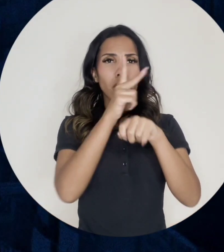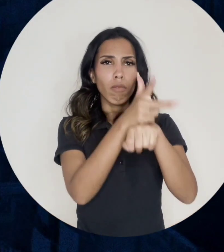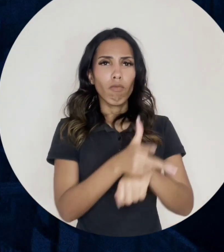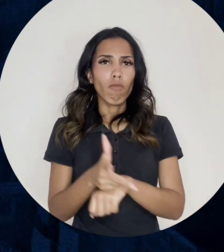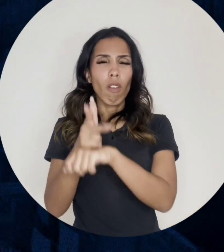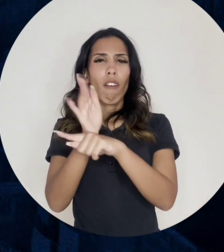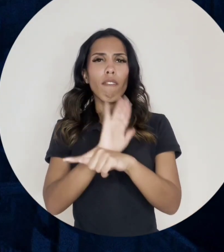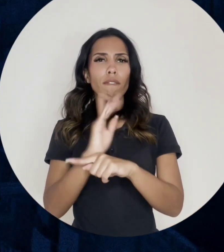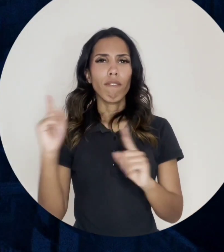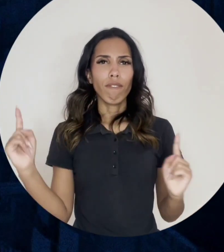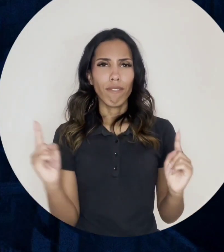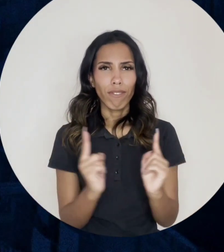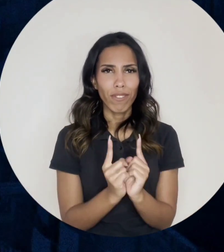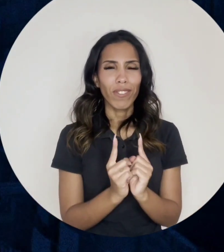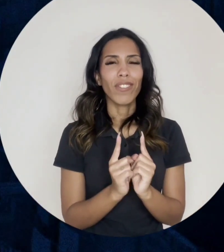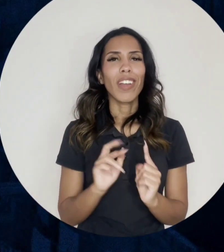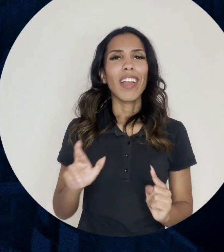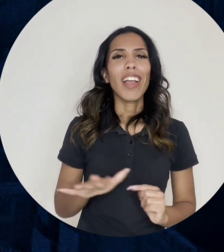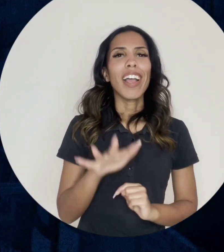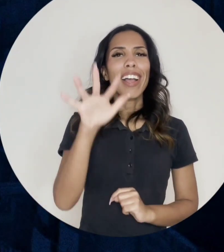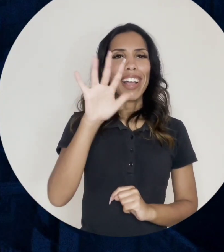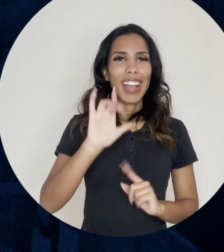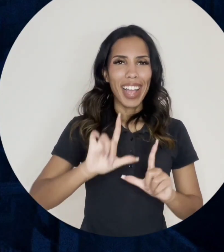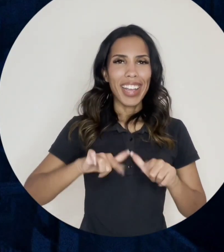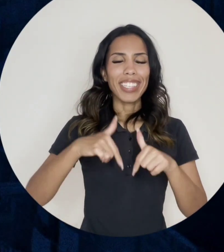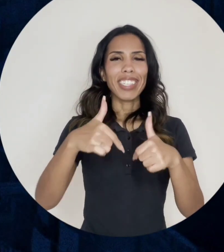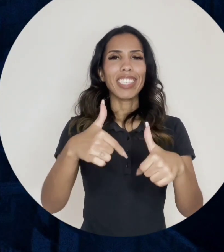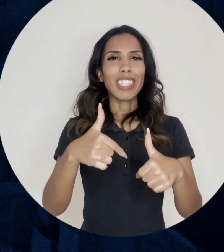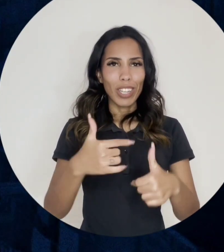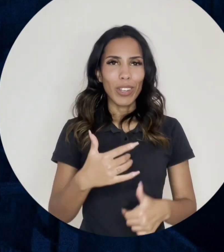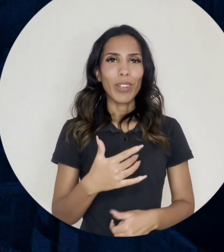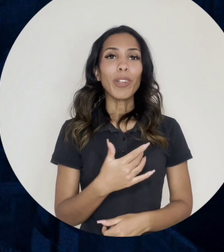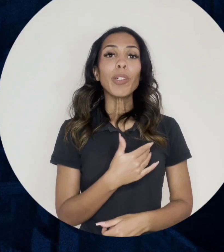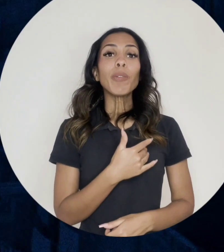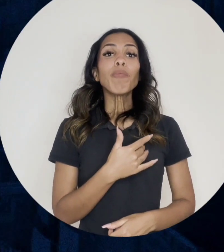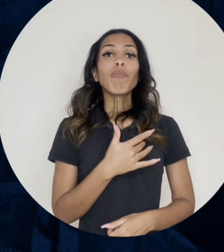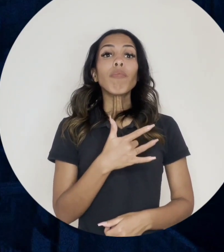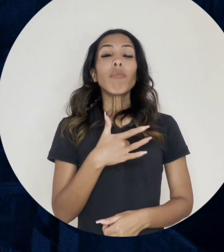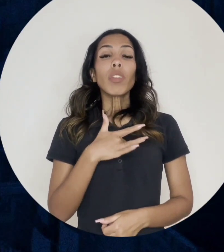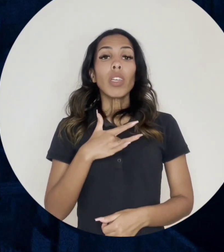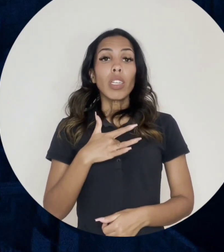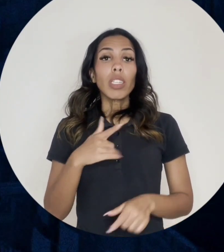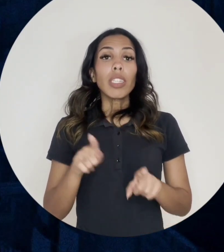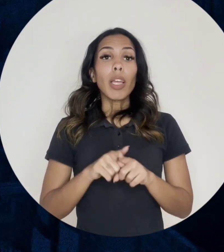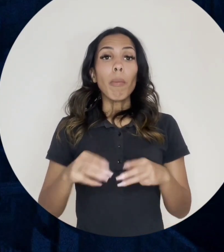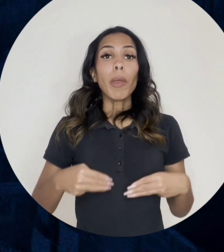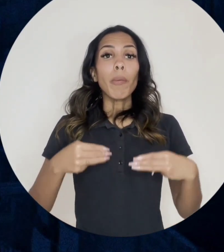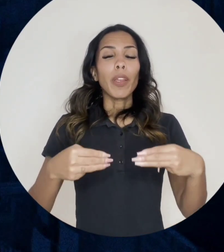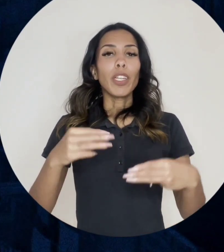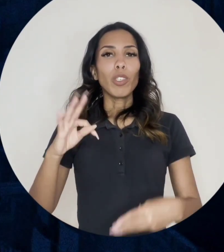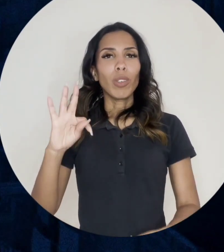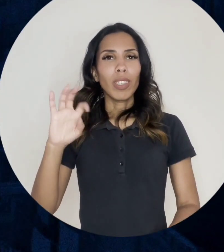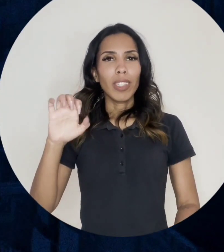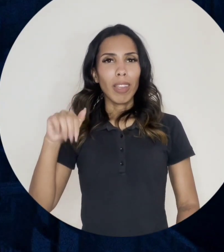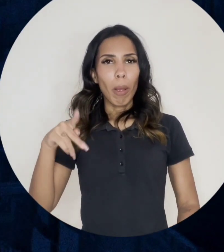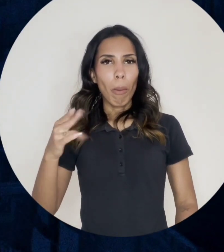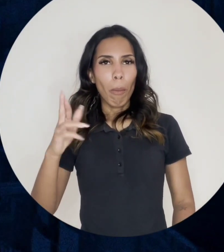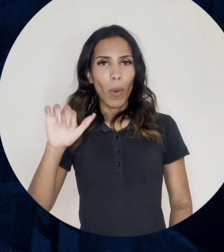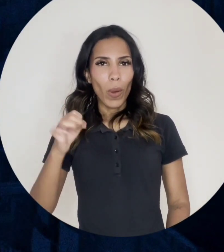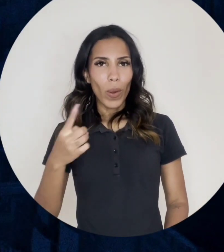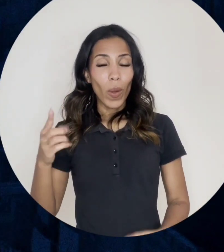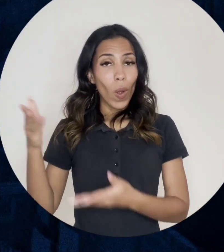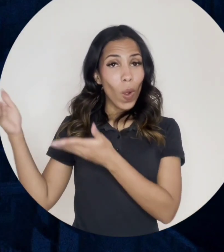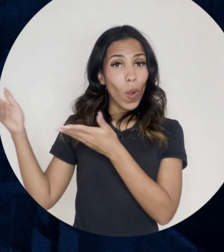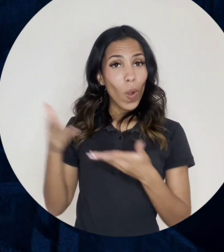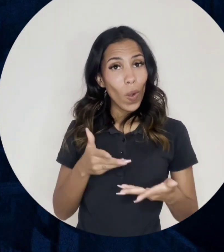curta, né, chamado Rocinha Ação Tuberculose Não, e a gente recebeu o ministro Temporão, a convite seu. Mas eu não chamei